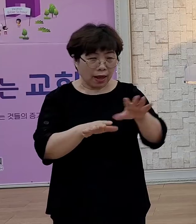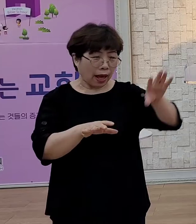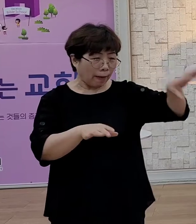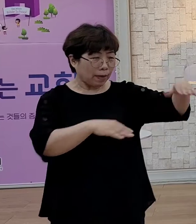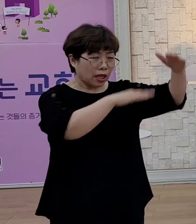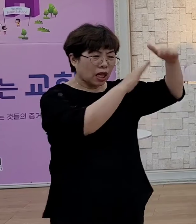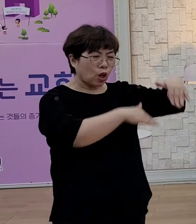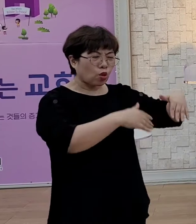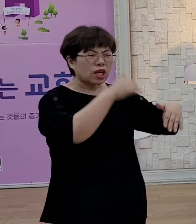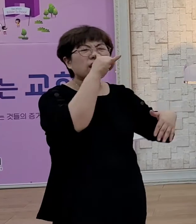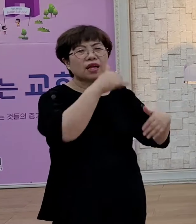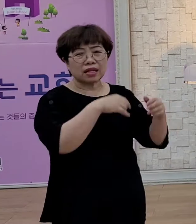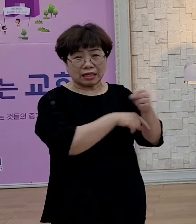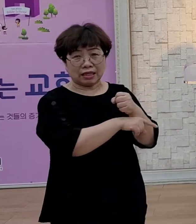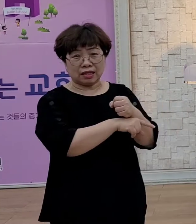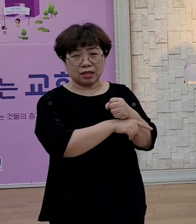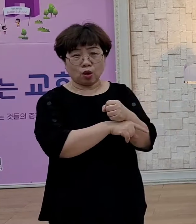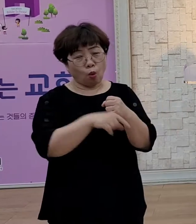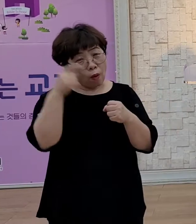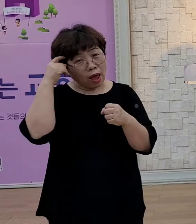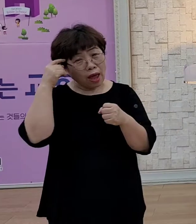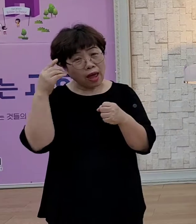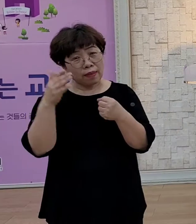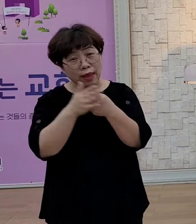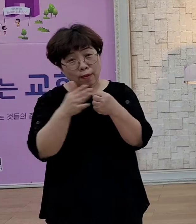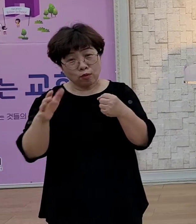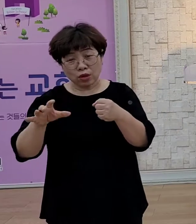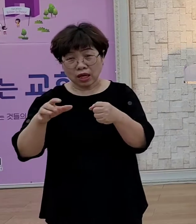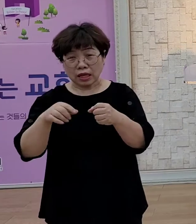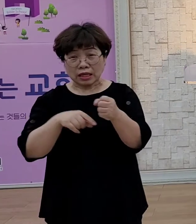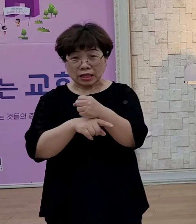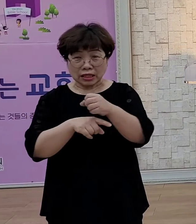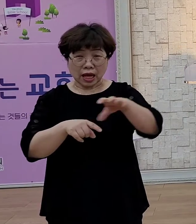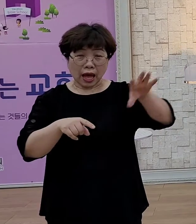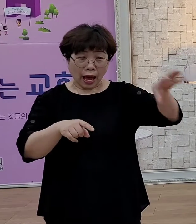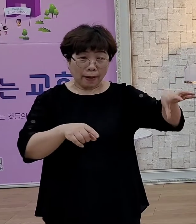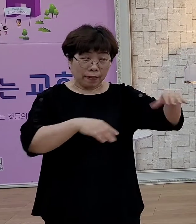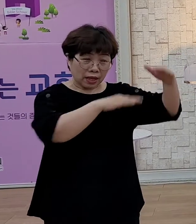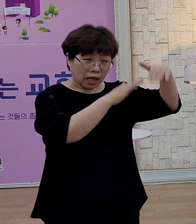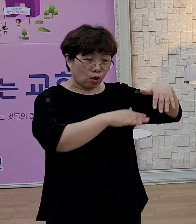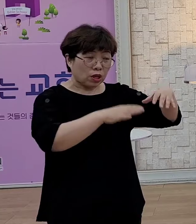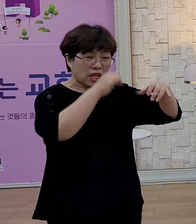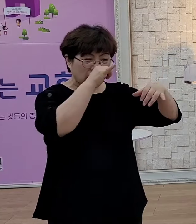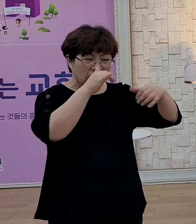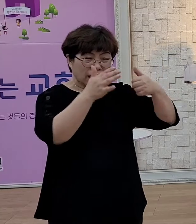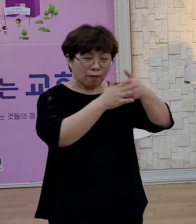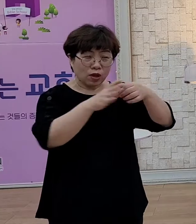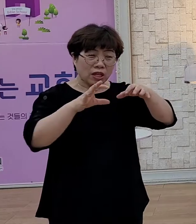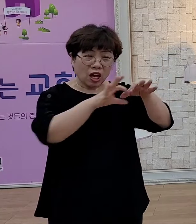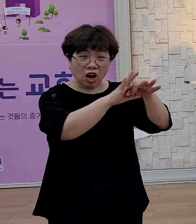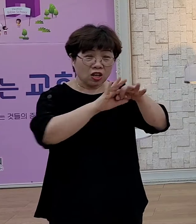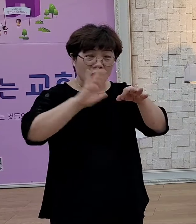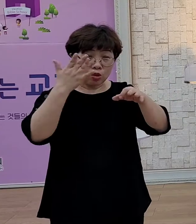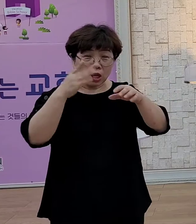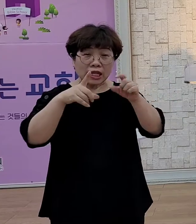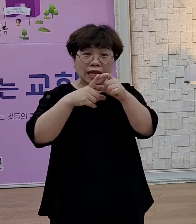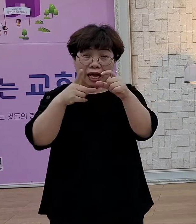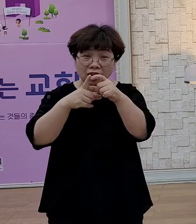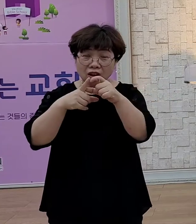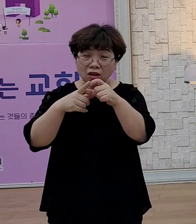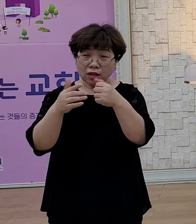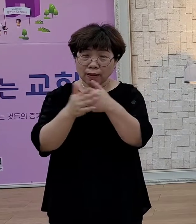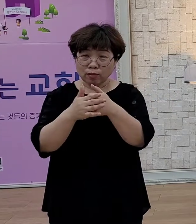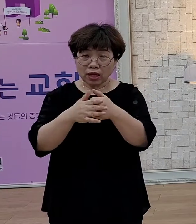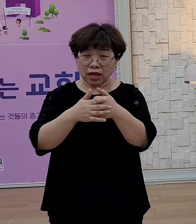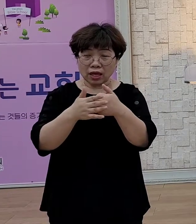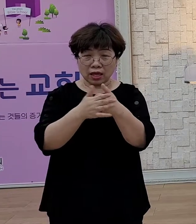하면 그러므로라는 말은 therefore라는 영어로 therefore 이런 뜻인데 그 말은 결론이다